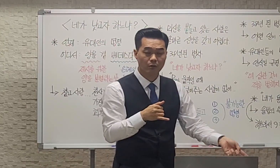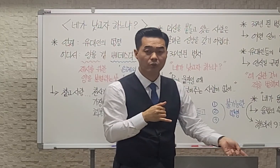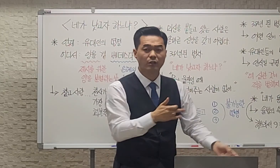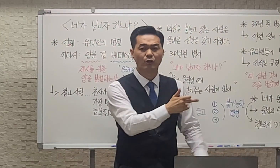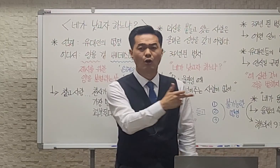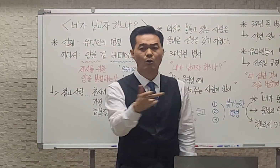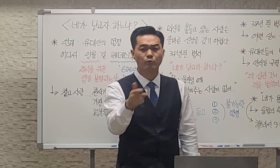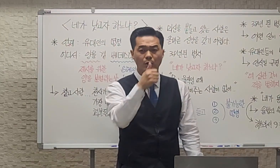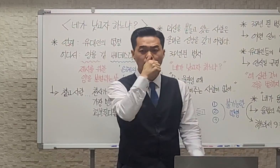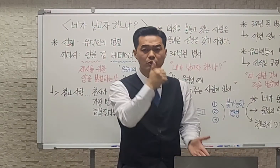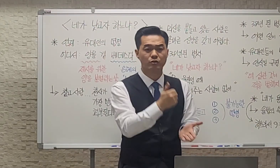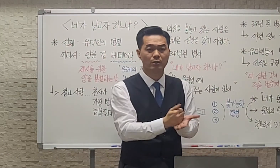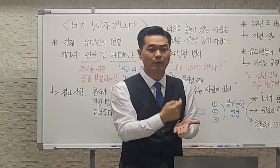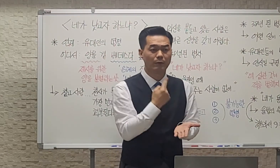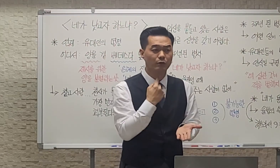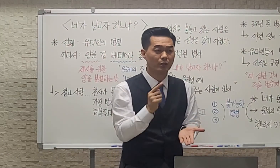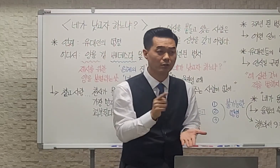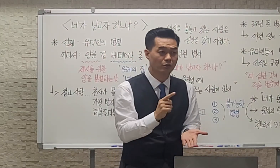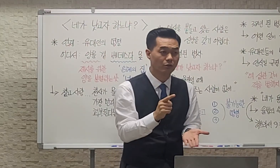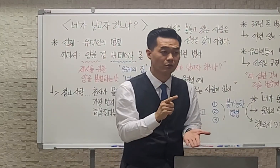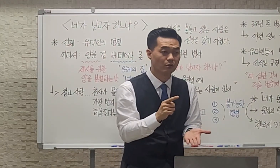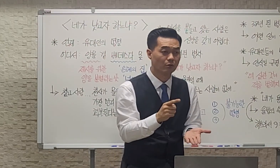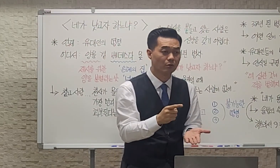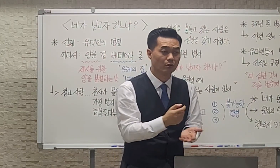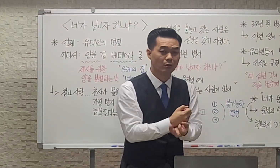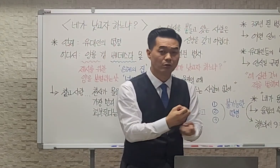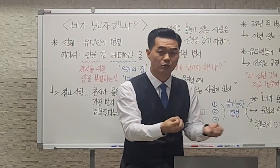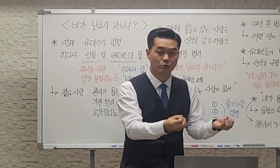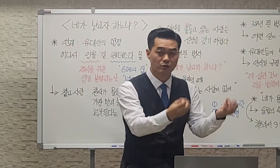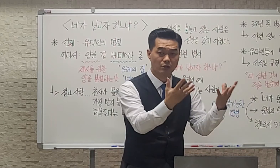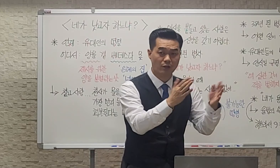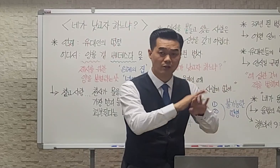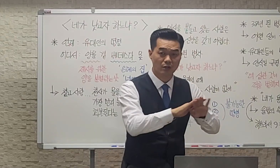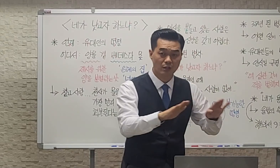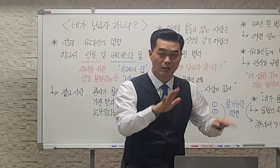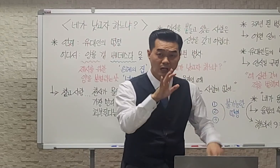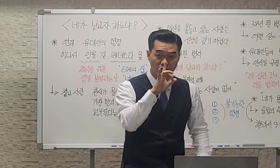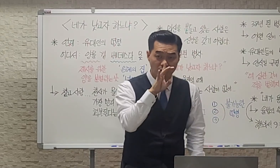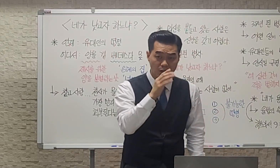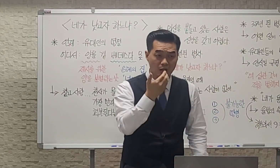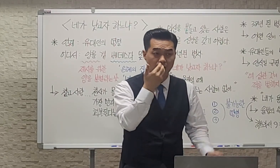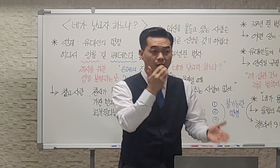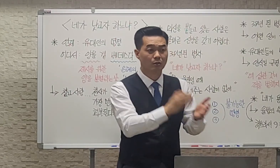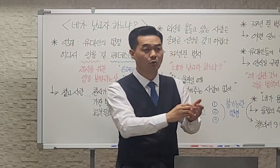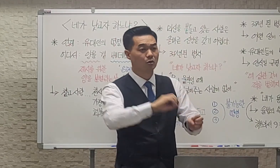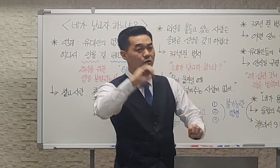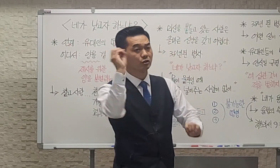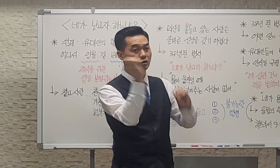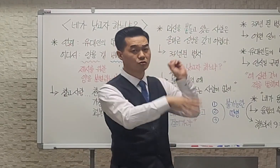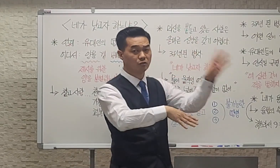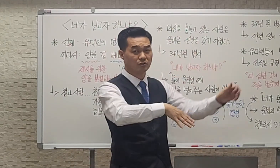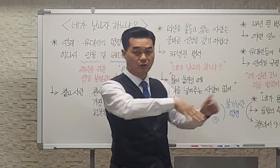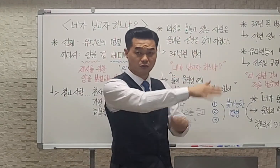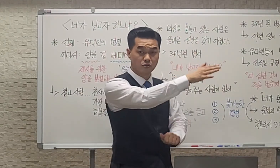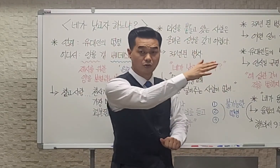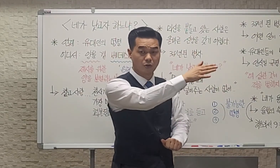그런데 너무너무 큰 죄를 범하면 어떻게 하죠? 속죄죄로 해결이 안 되니까 돌로 던져 쳐 죽였어요. 그죠?